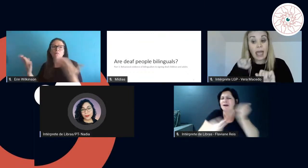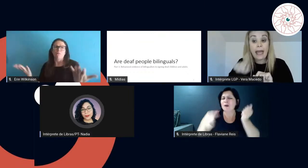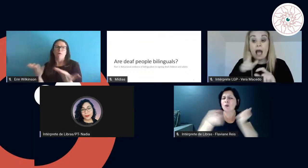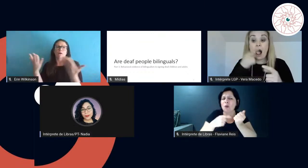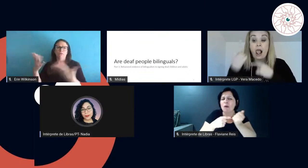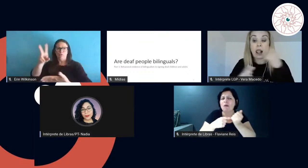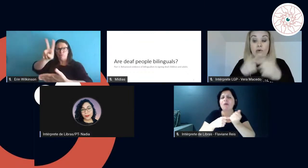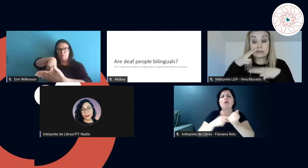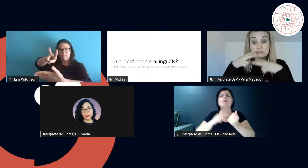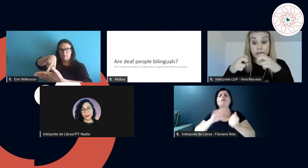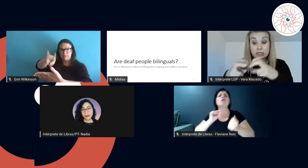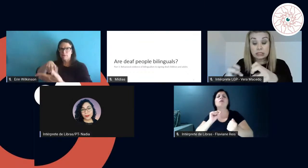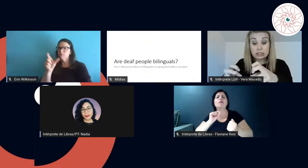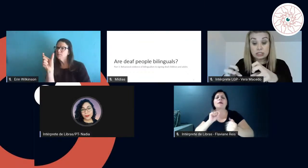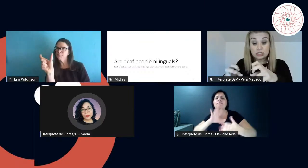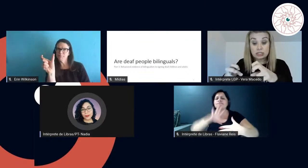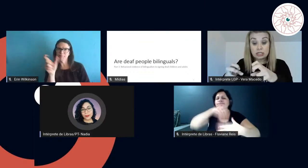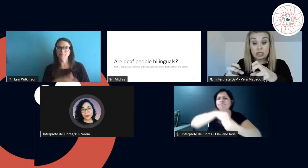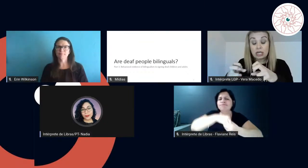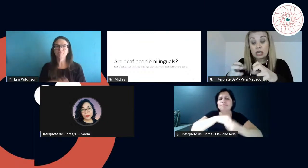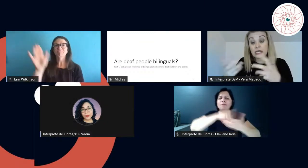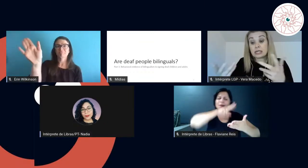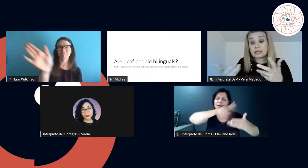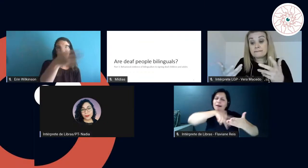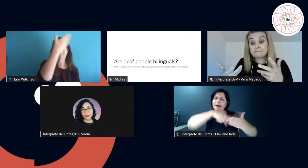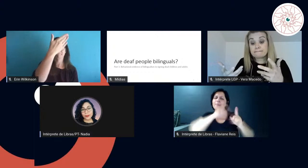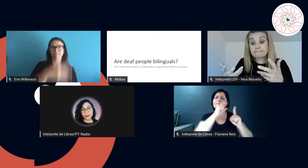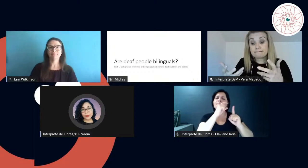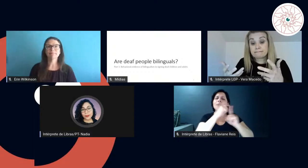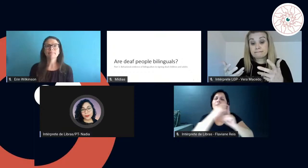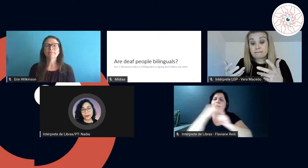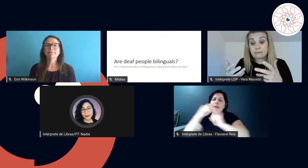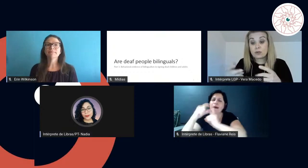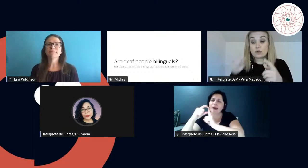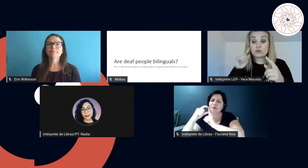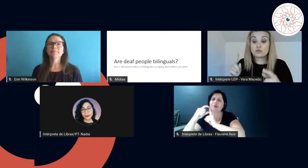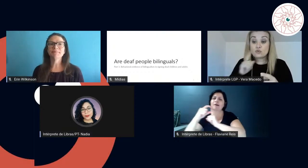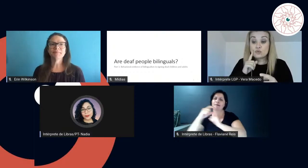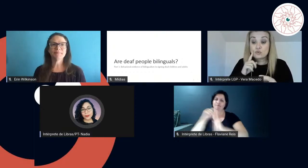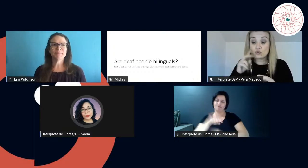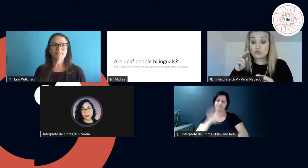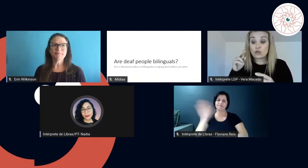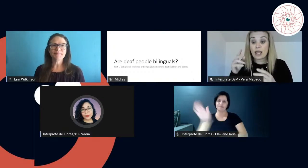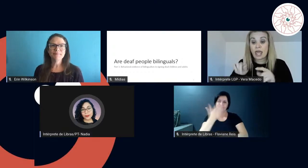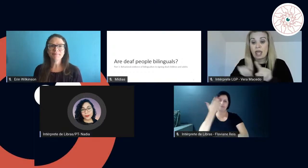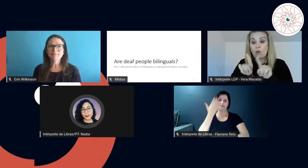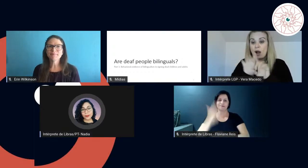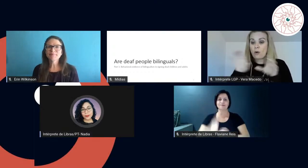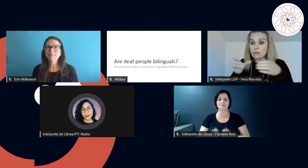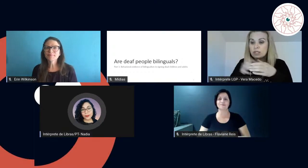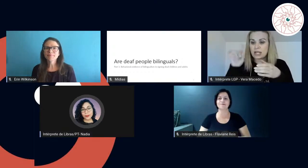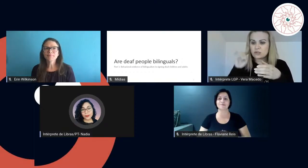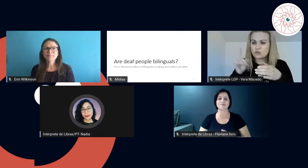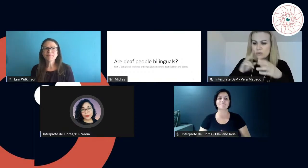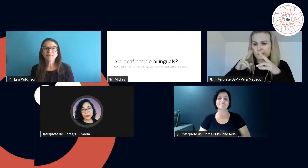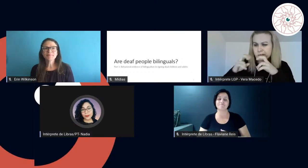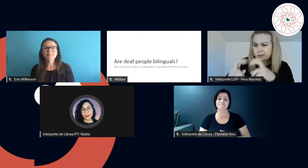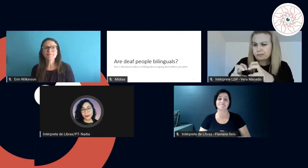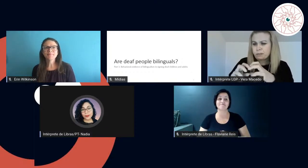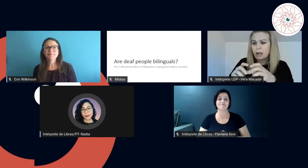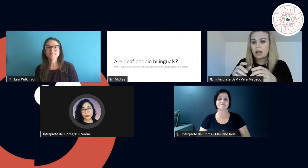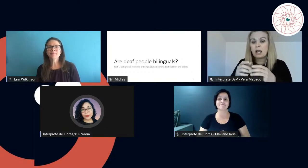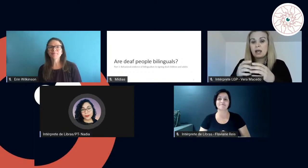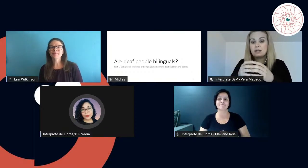são algumas pesquisas que os surdos vem, a comunidade surda e pesquisadores, a